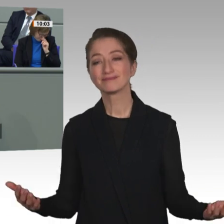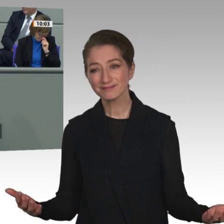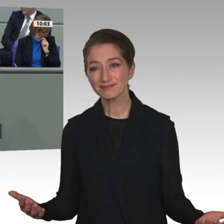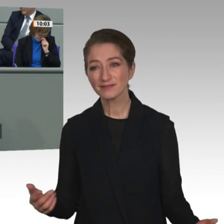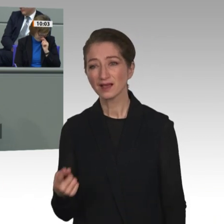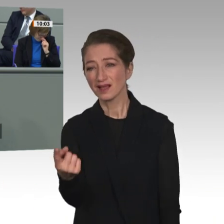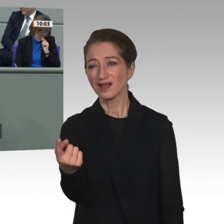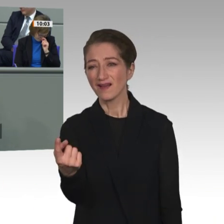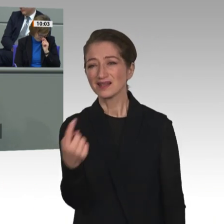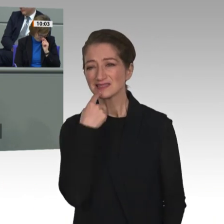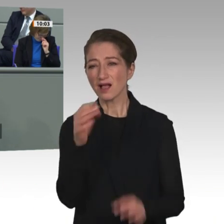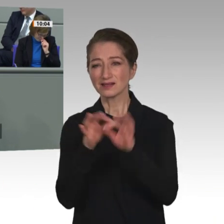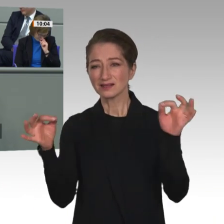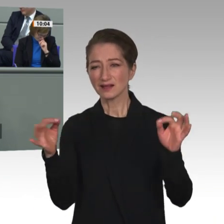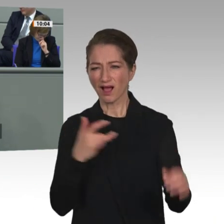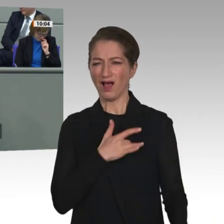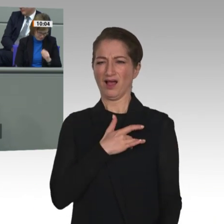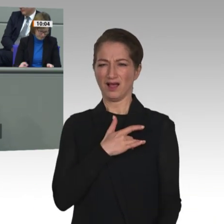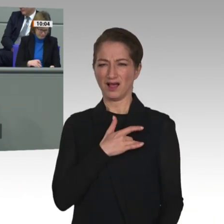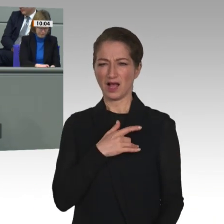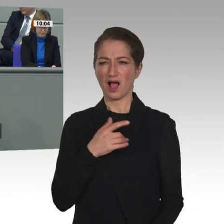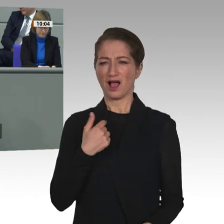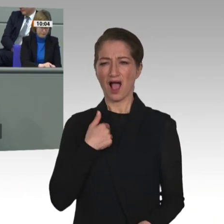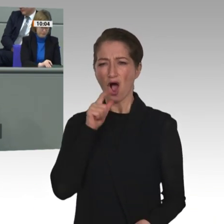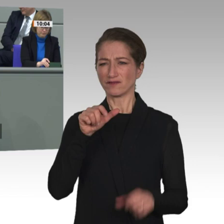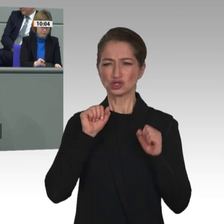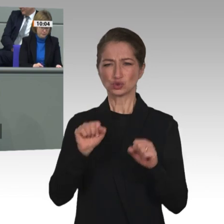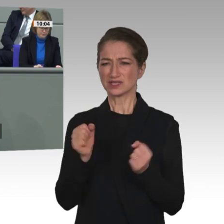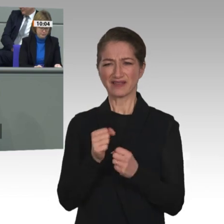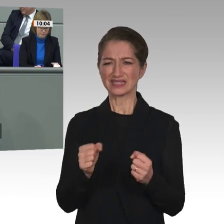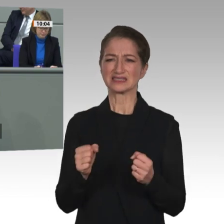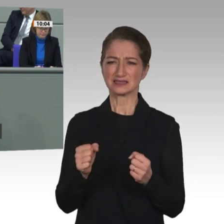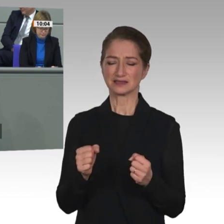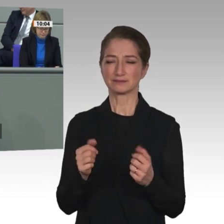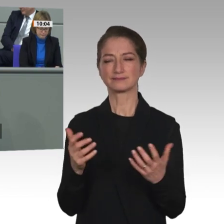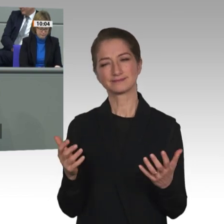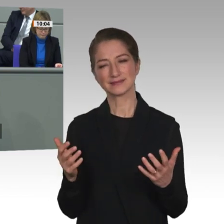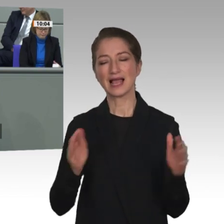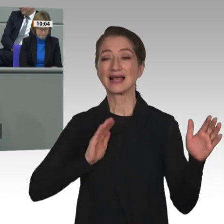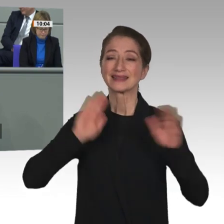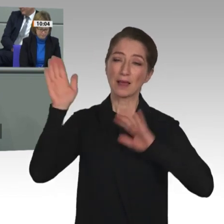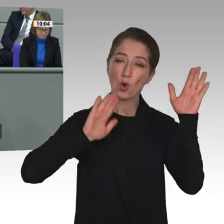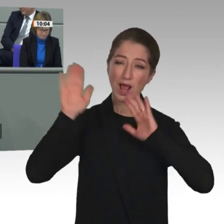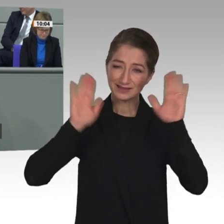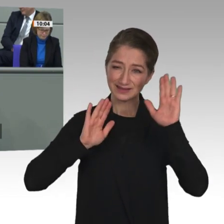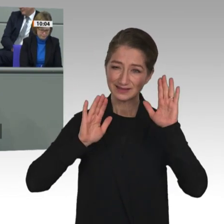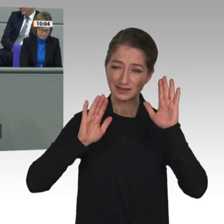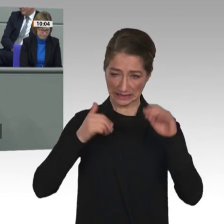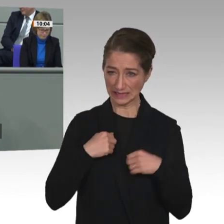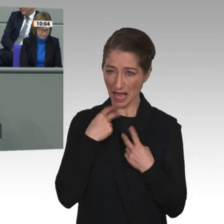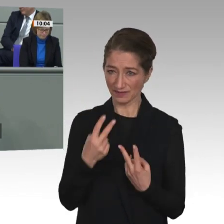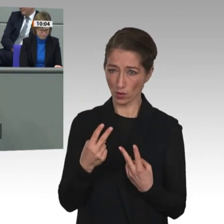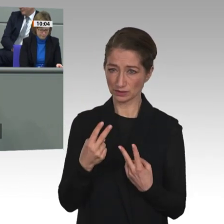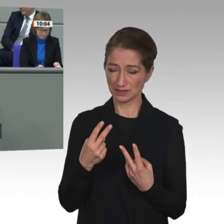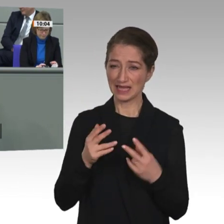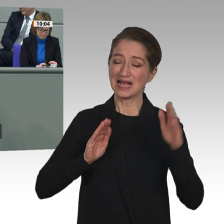schützen, da ist unsere Antwort die wehrhafte Demokratie. Die wehrhafte Demokratie,